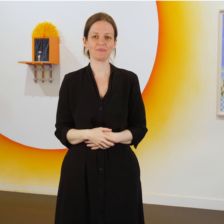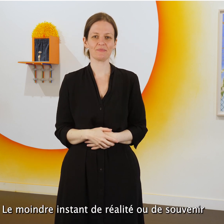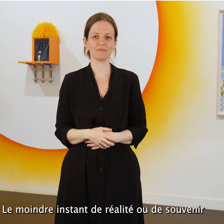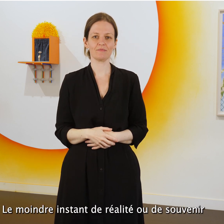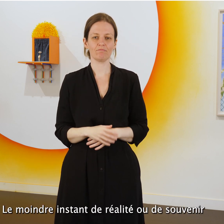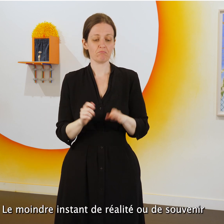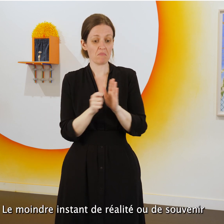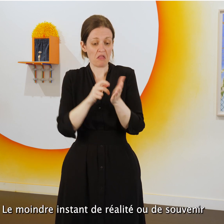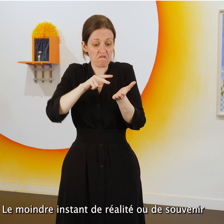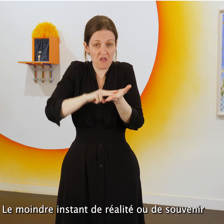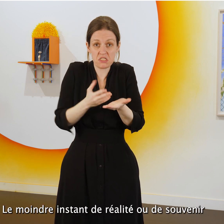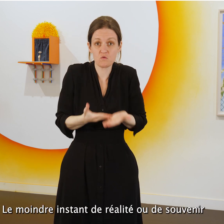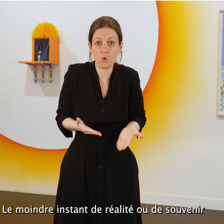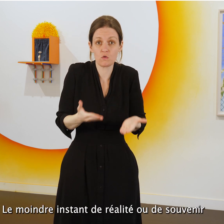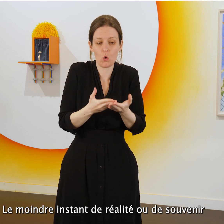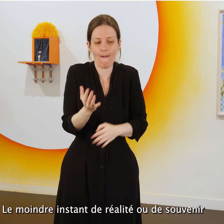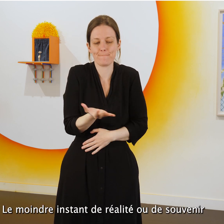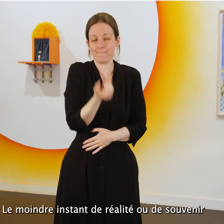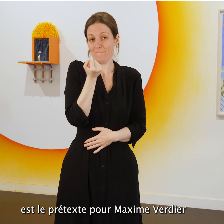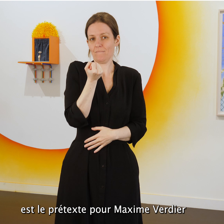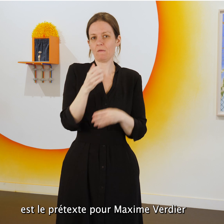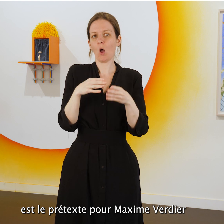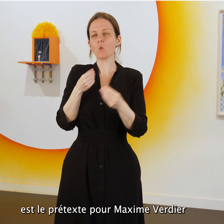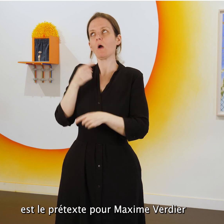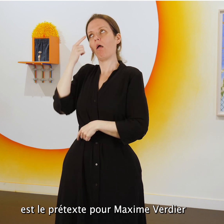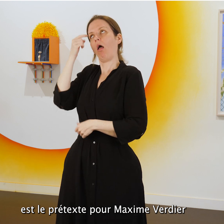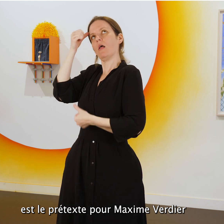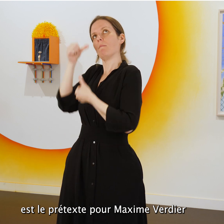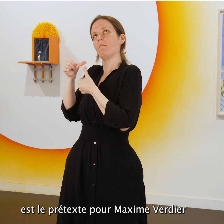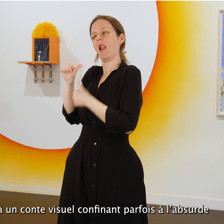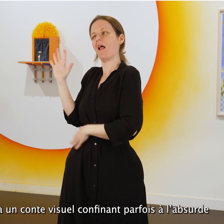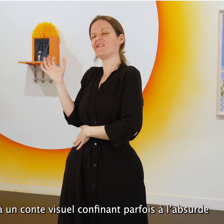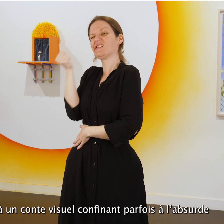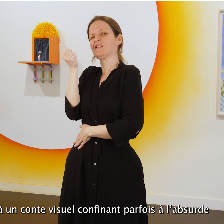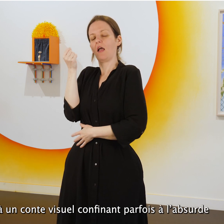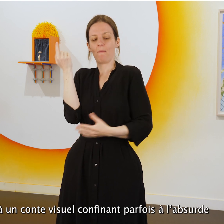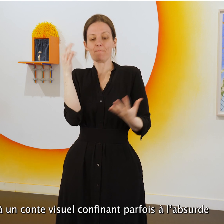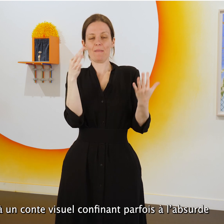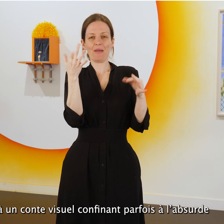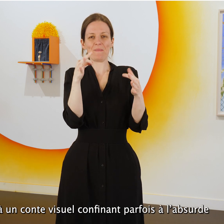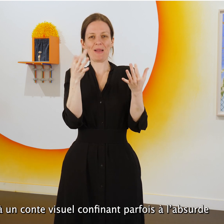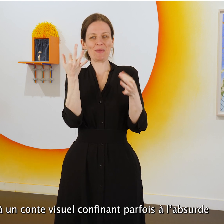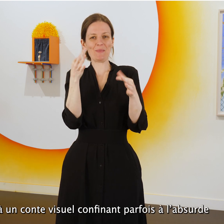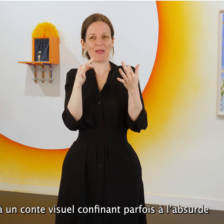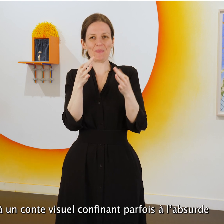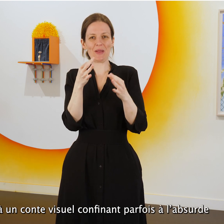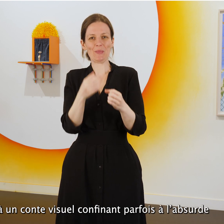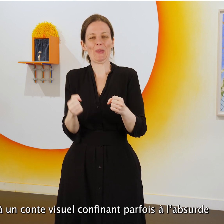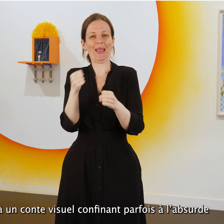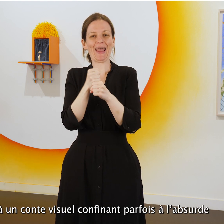Le moindre instant de réalité ou de souvenir est le prétexte pour Maxime Verdier à un conte visuel confinant parfois à